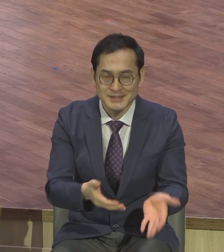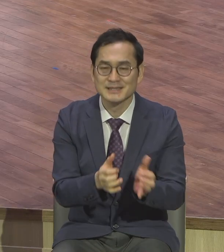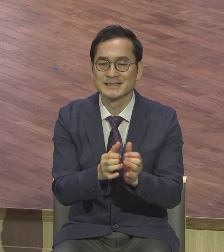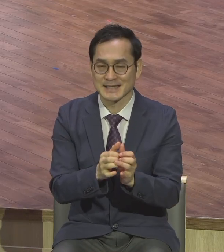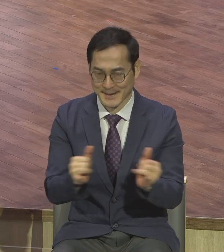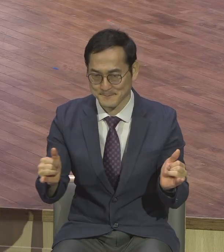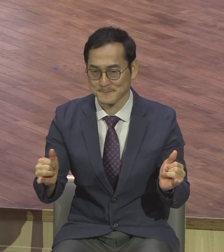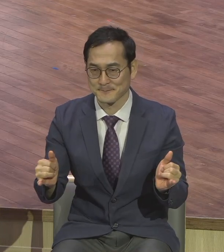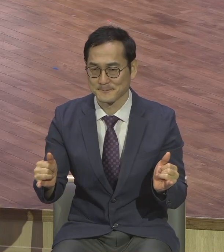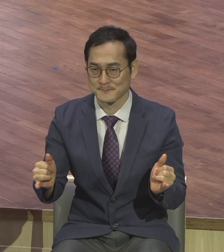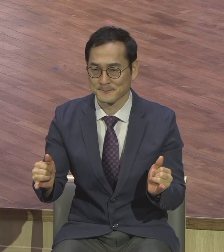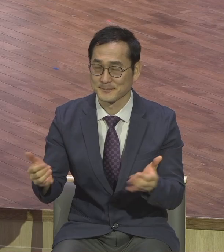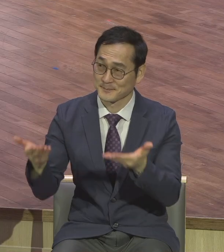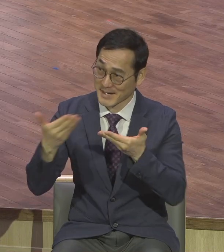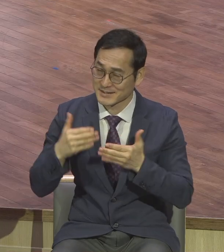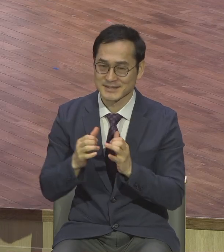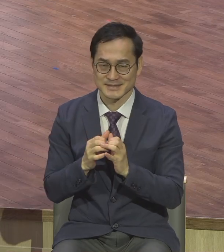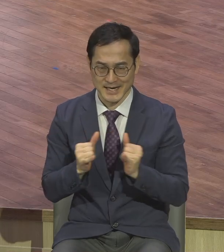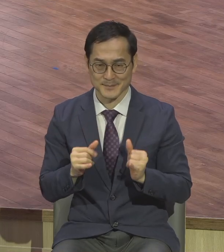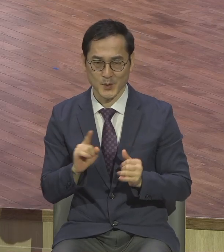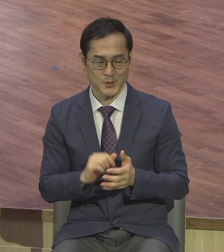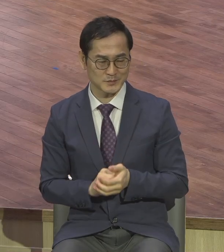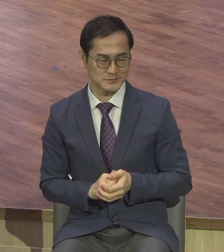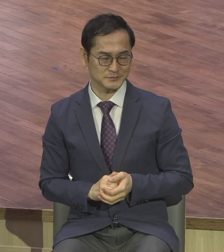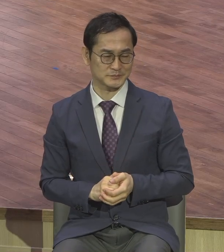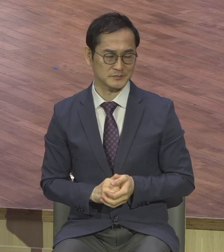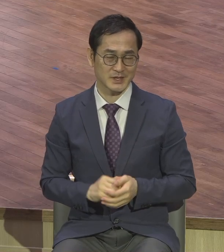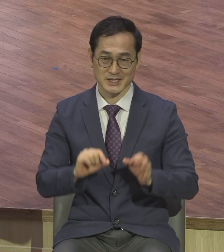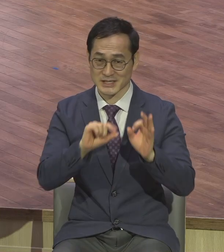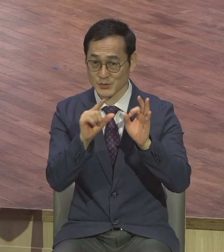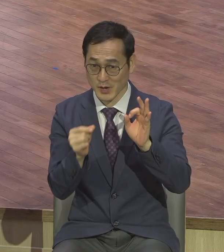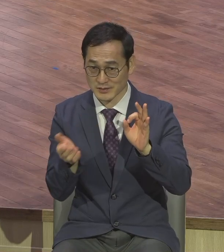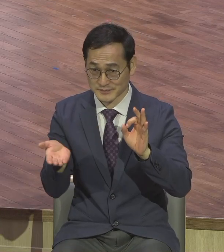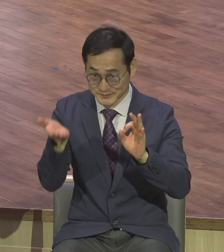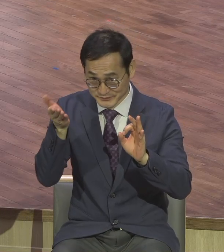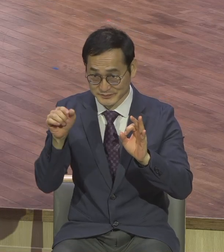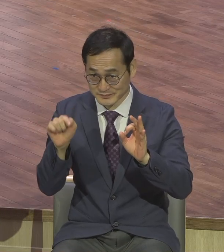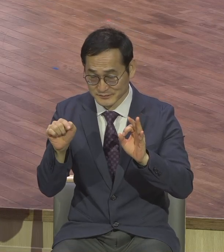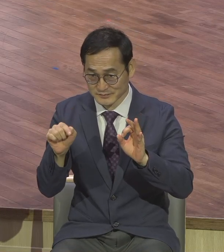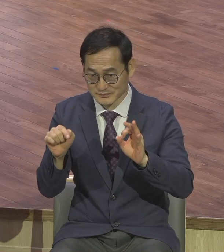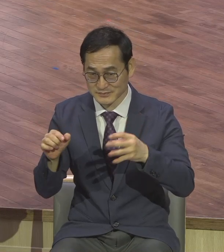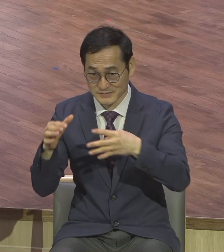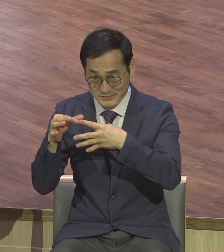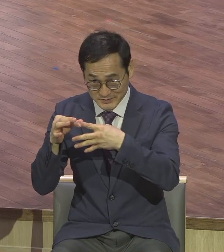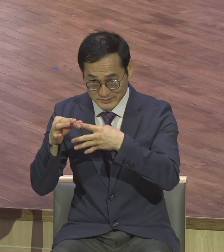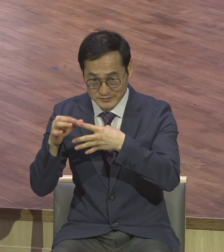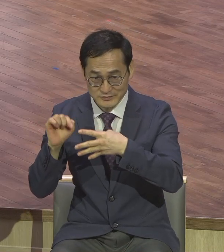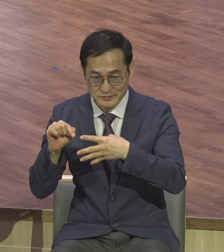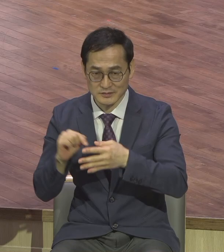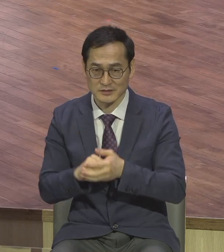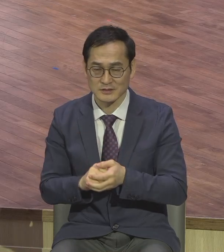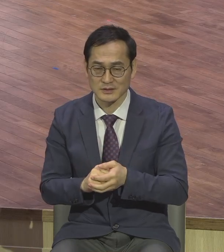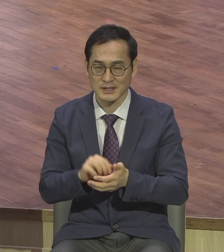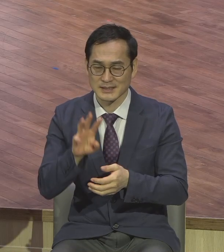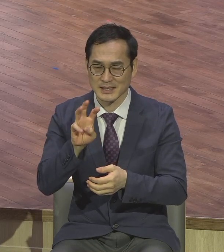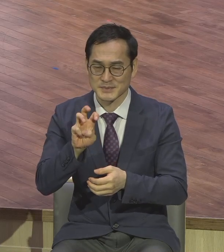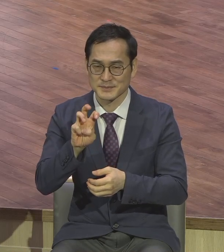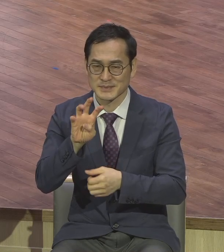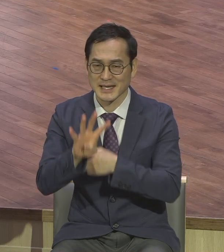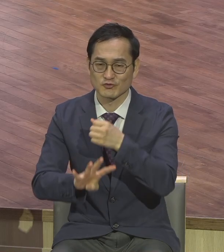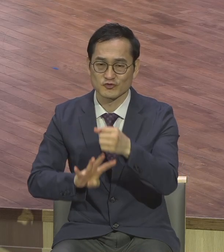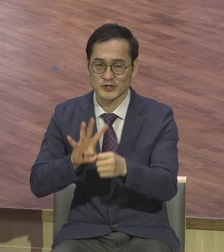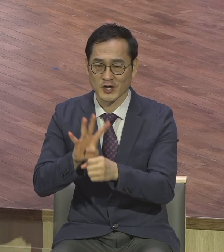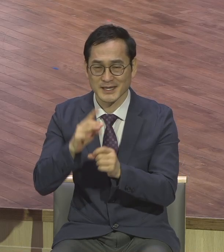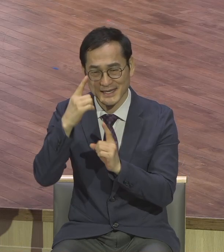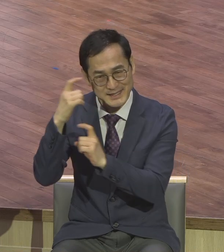주일은 우리 예원교회가 설립된 지 34주년 그런 기념 예배